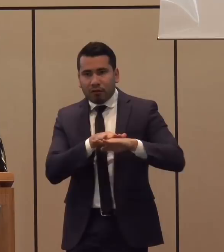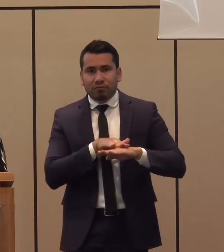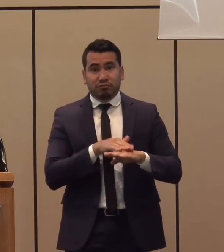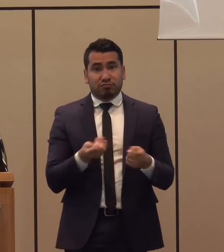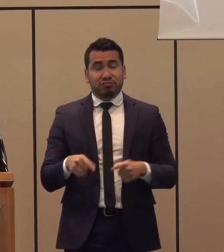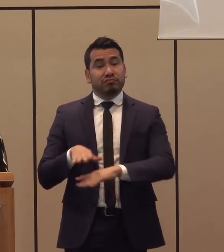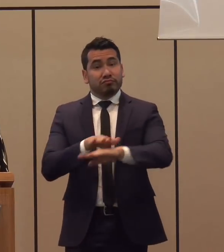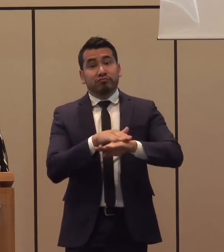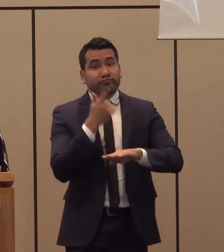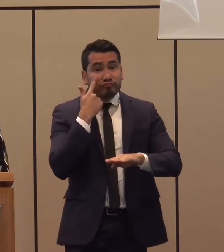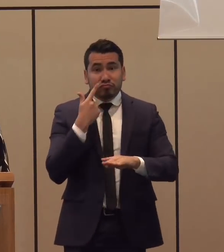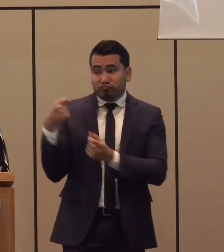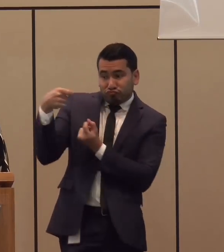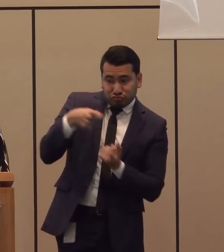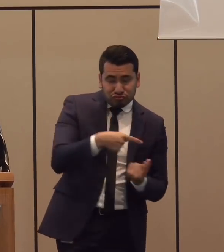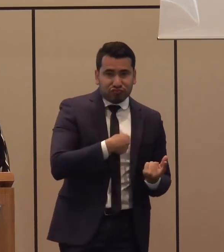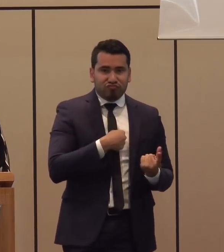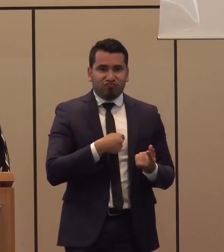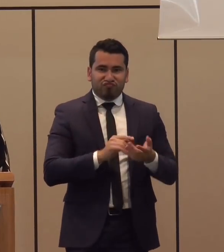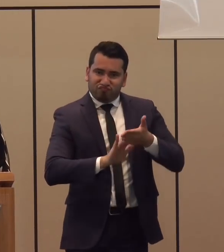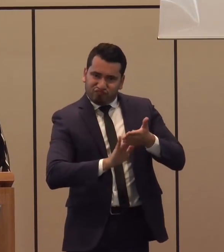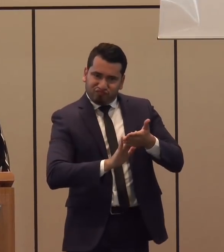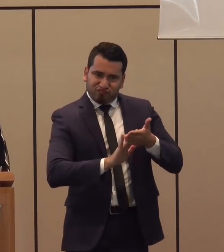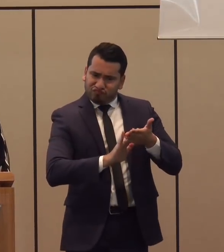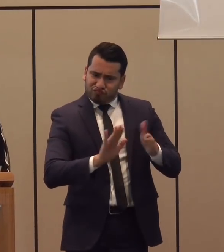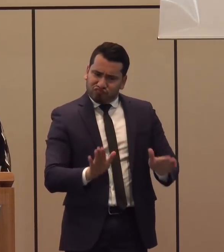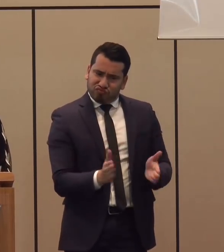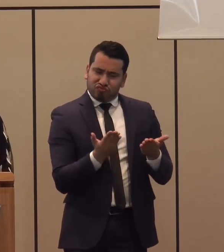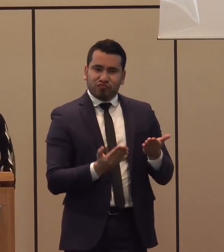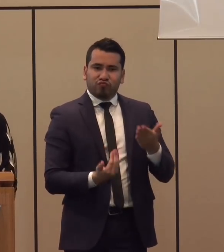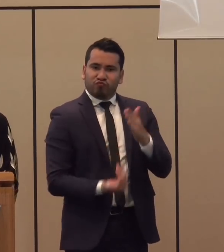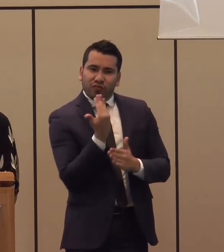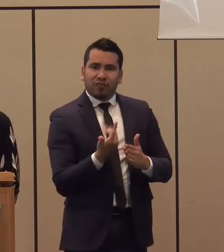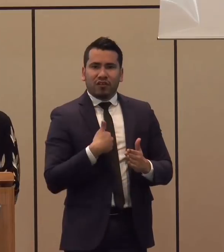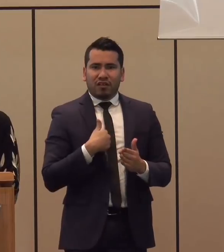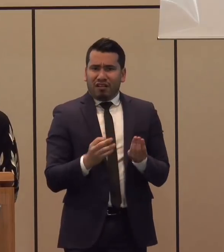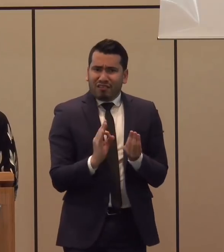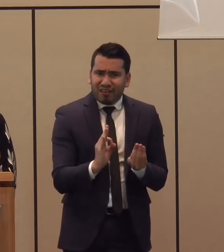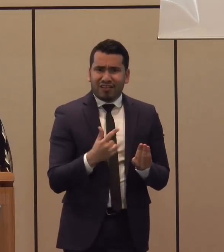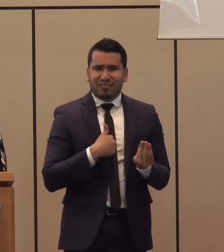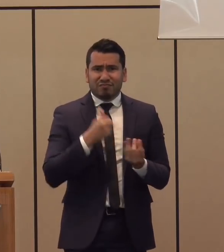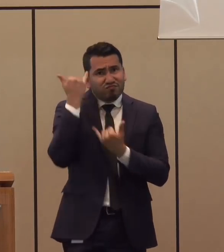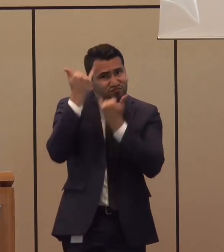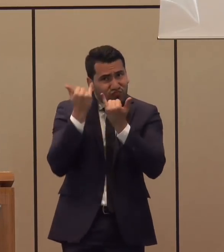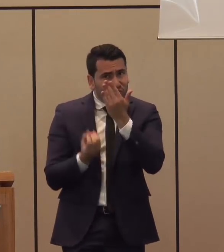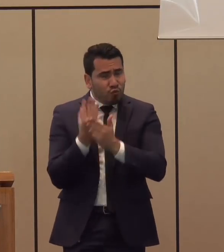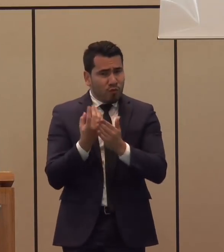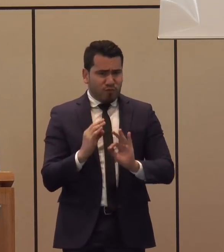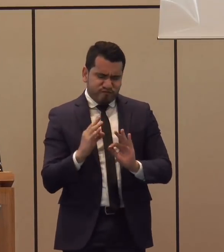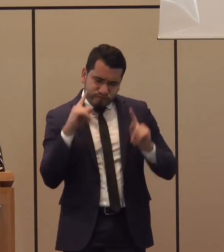en renovación tecnológica en sus equipos en calidad en innovación entonces es llevar nuestra política